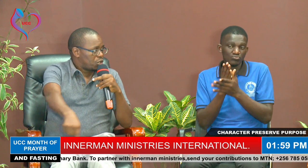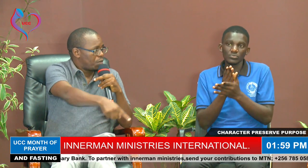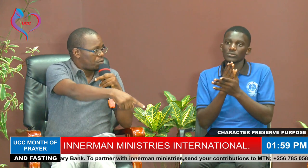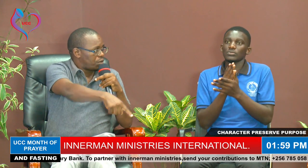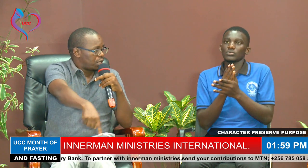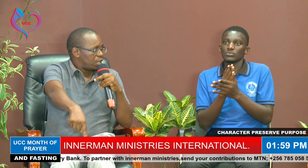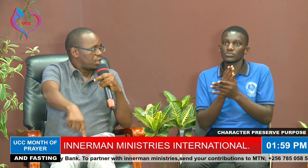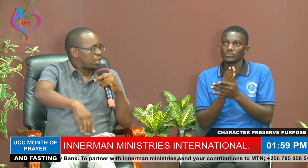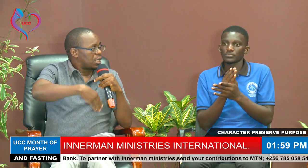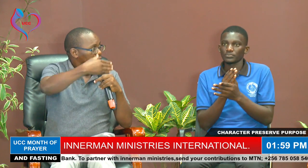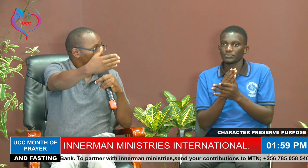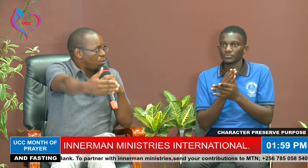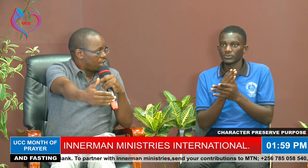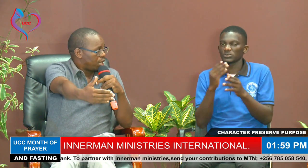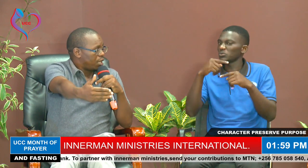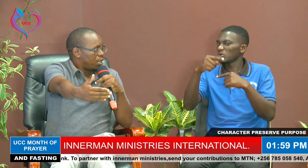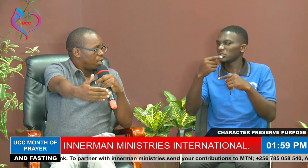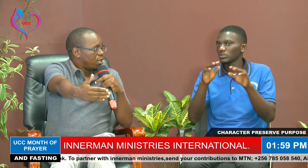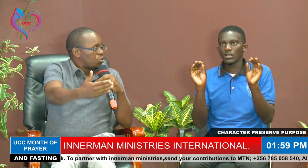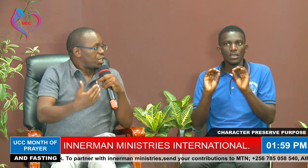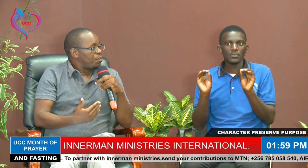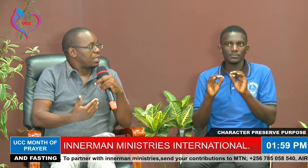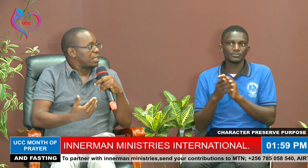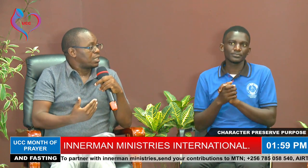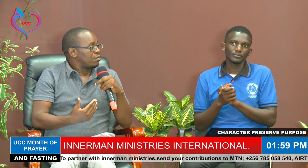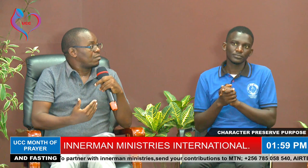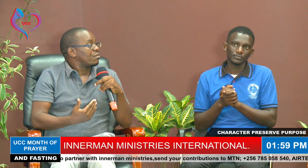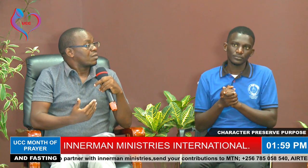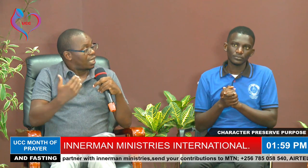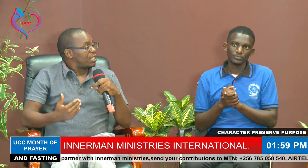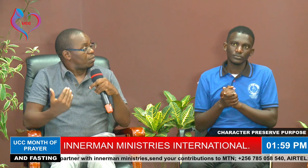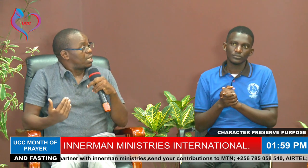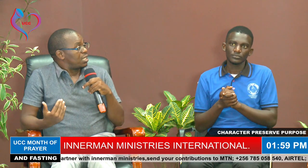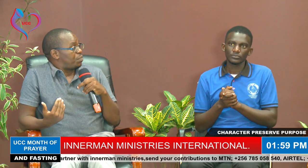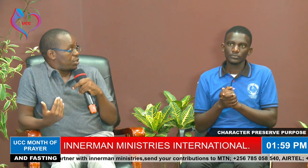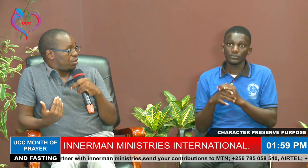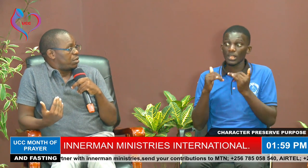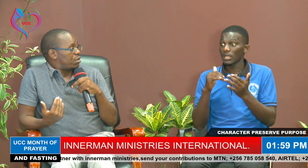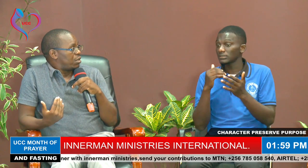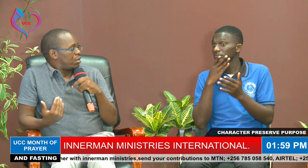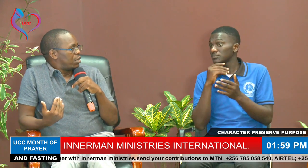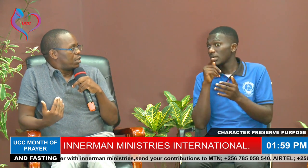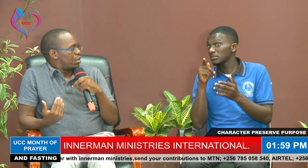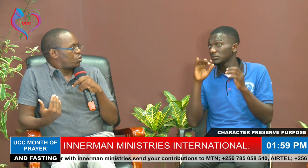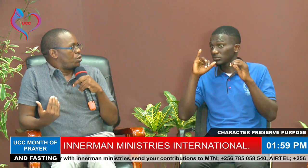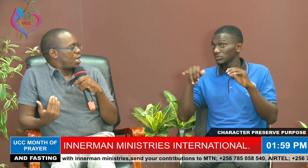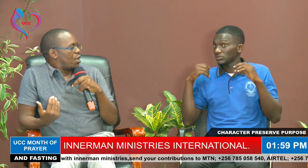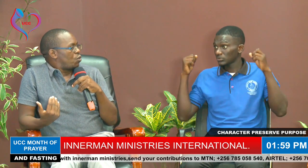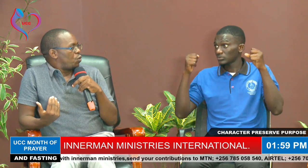chikoma kunze techigenda genda kumulala sibi agamba so ndaba nange chise mu this man is in prison. Titumuliranga